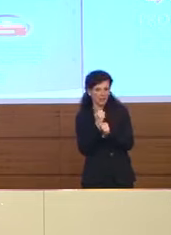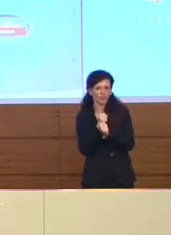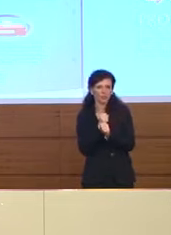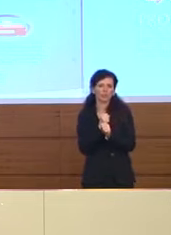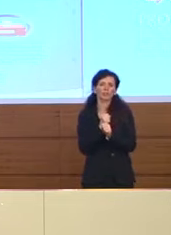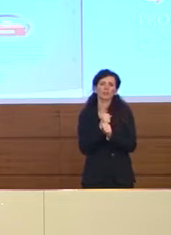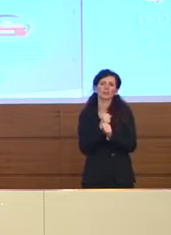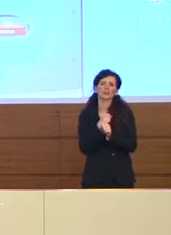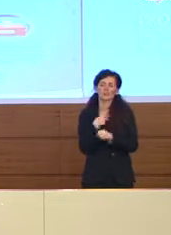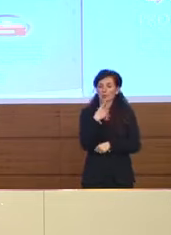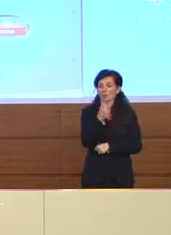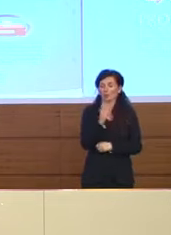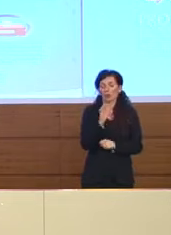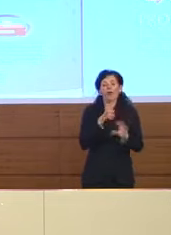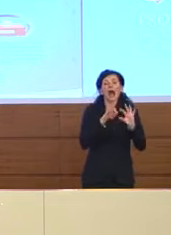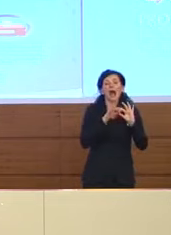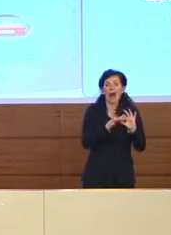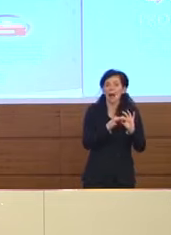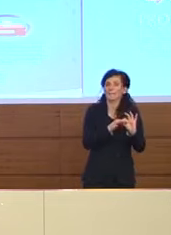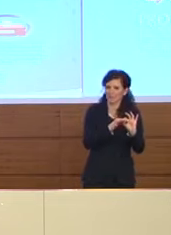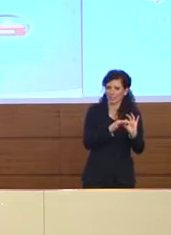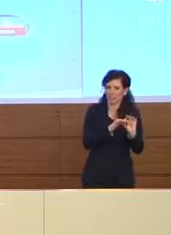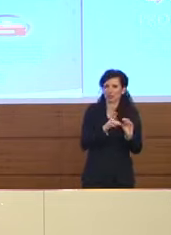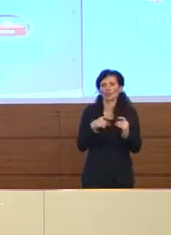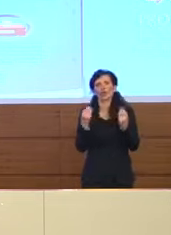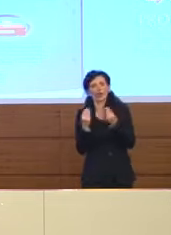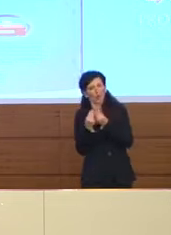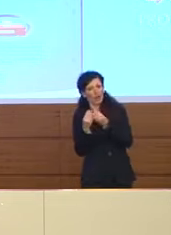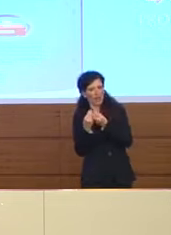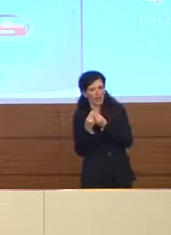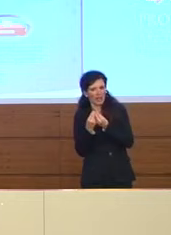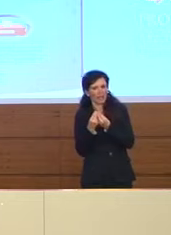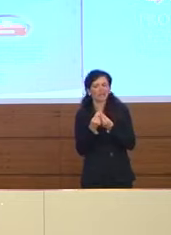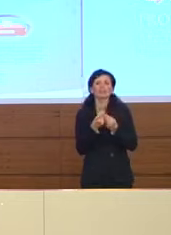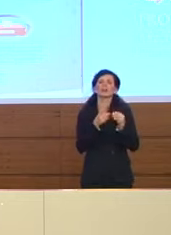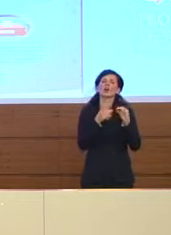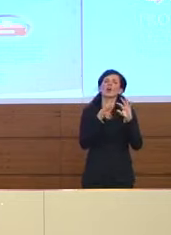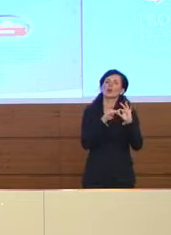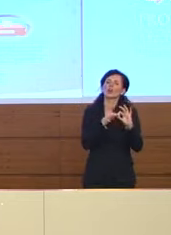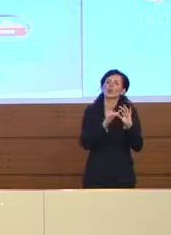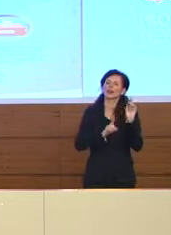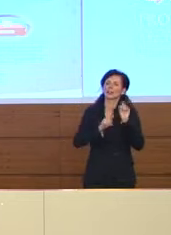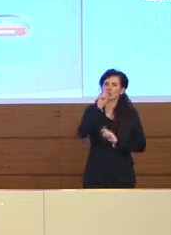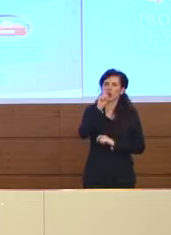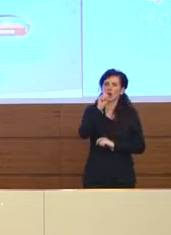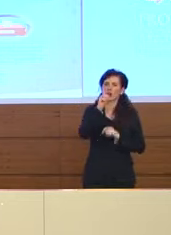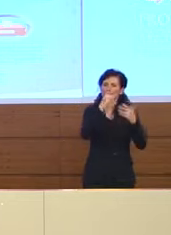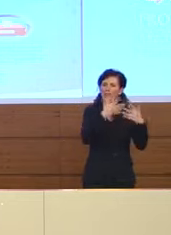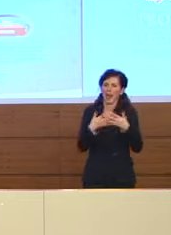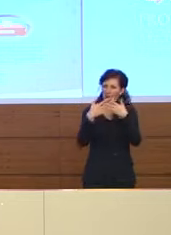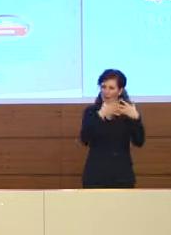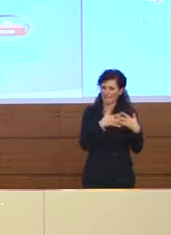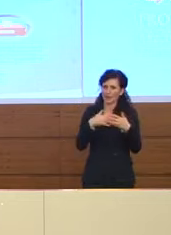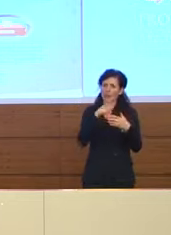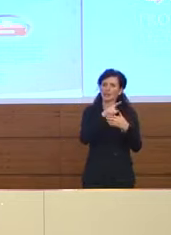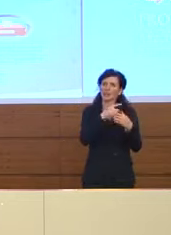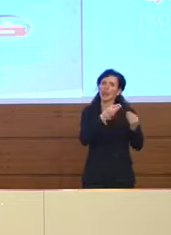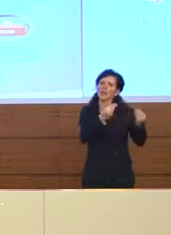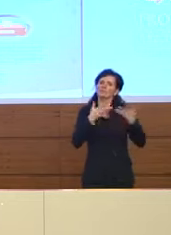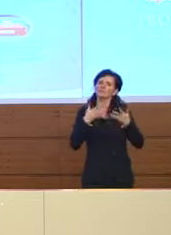usato il termine amici e poi colleghi nord americani hanno diffuso con noi